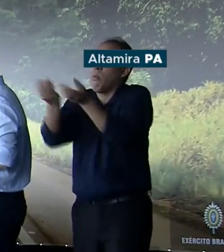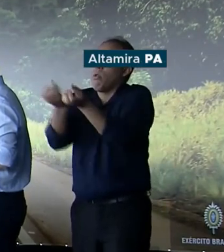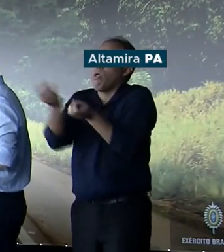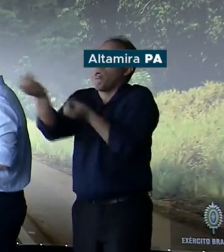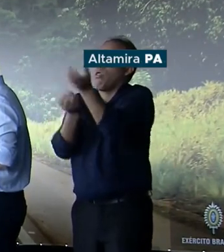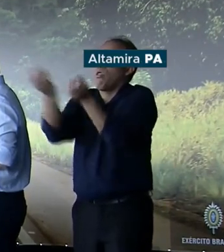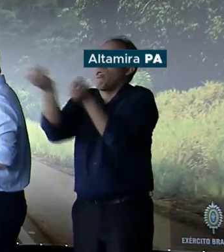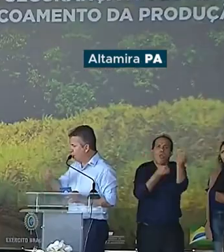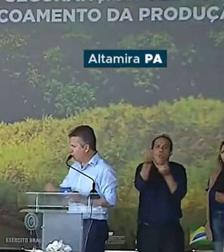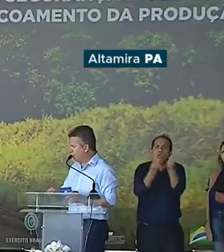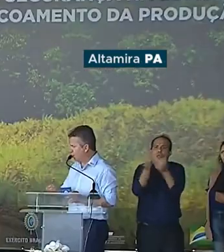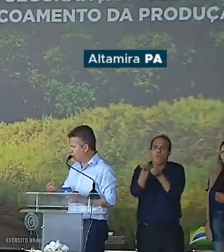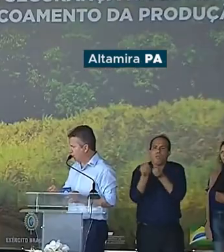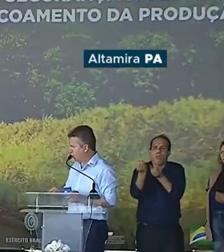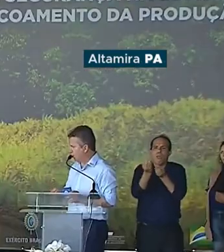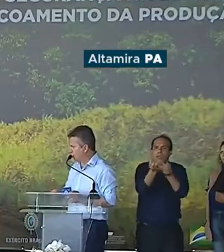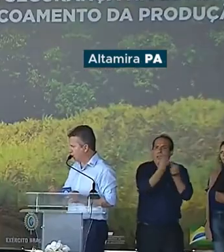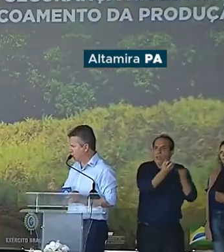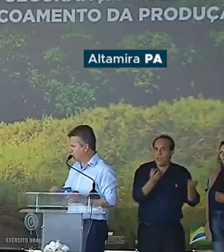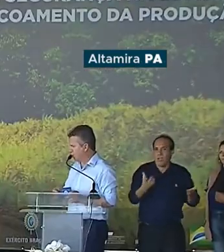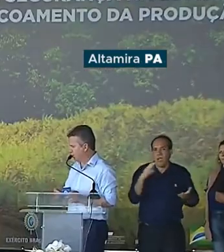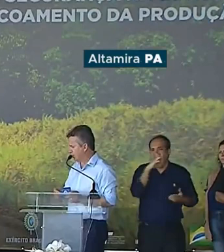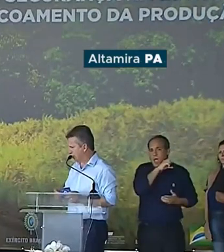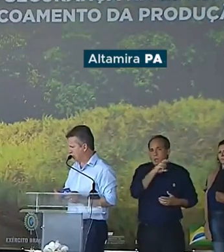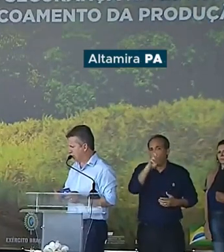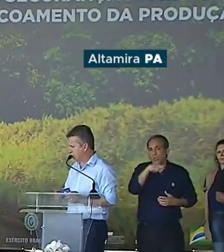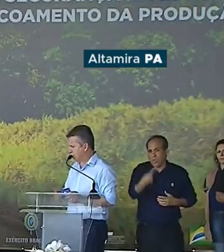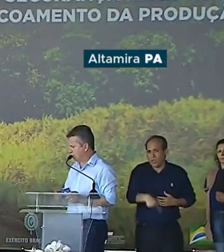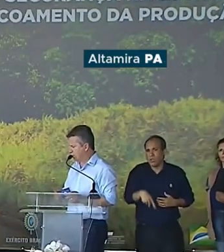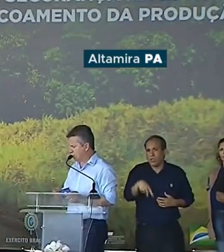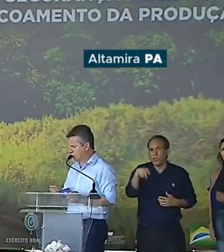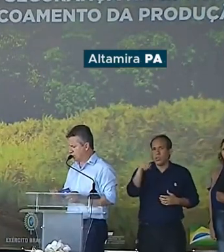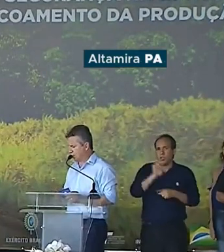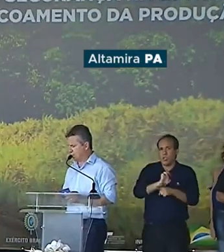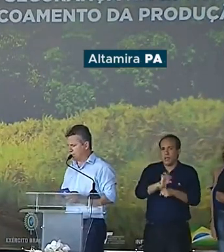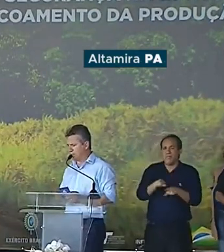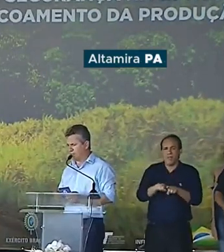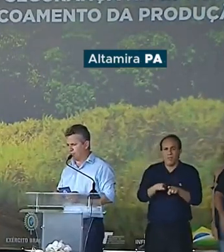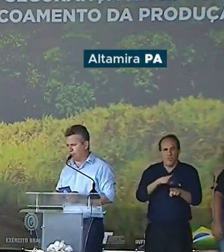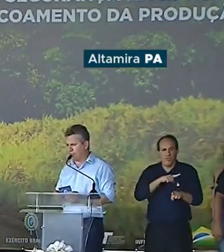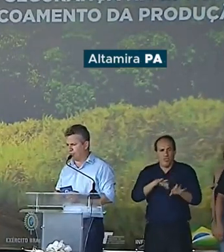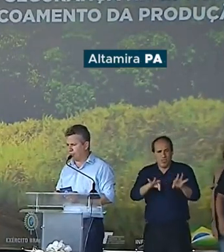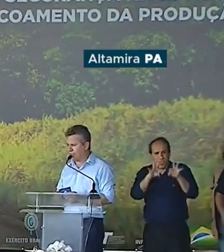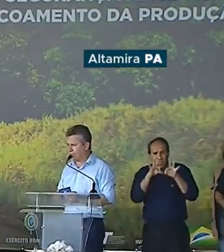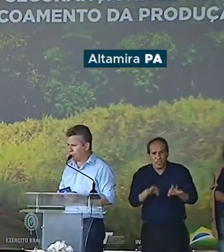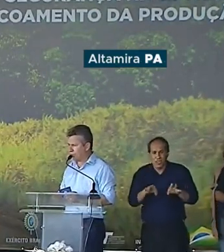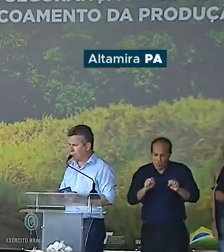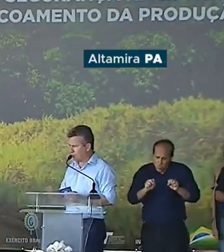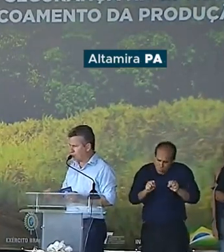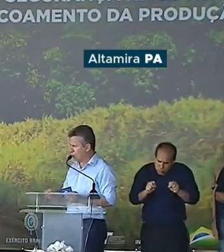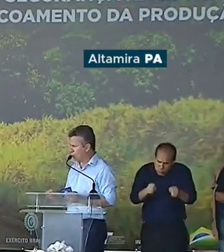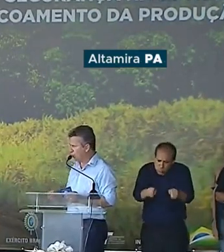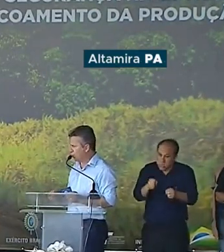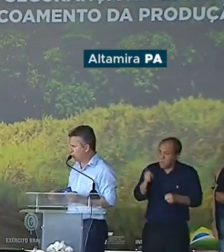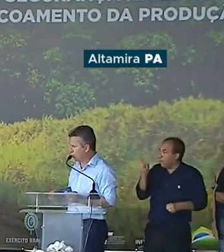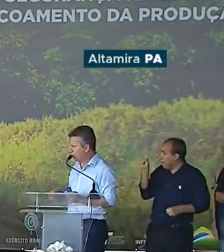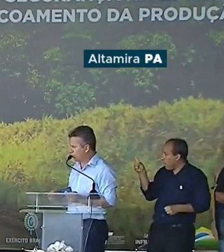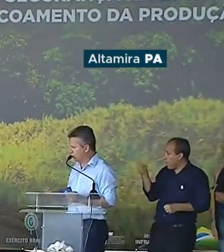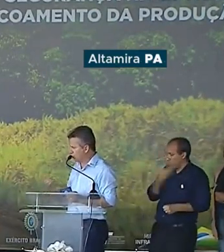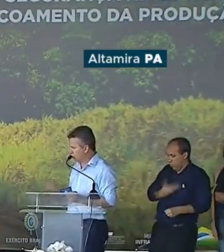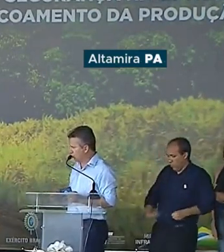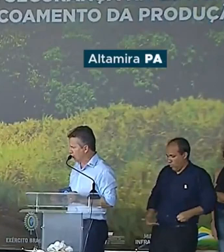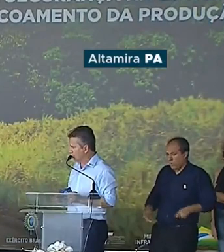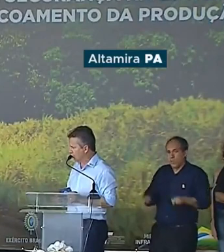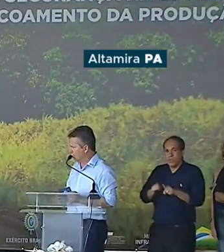expansão das áreas que podem ser utilizadas no nosso Estado. Eu tenho certeza que esse esforço que o vosso governo,